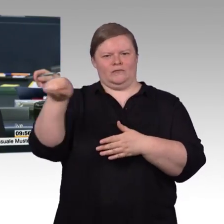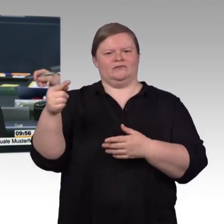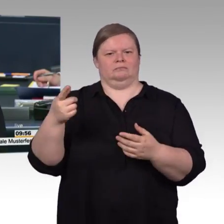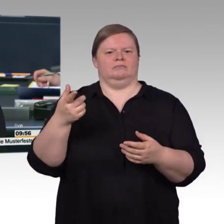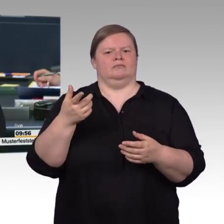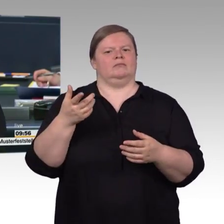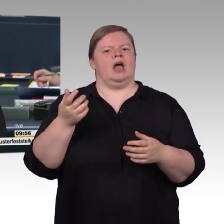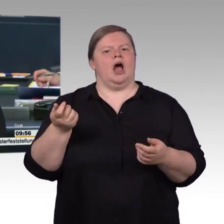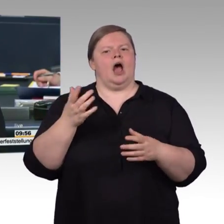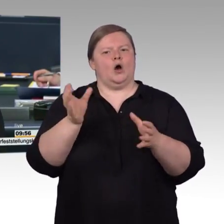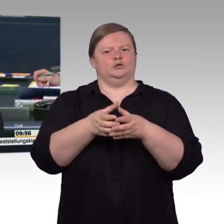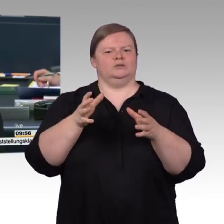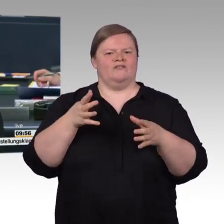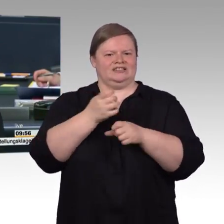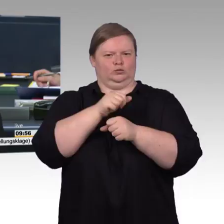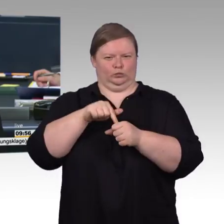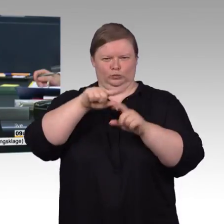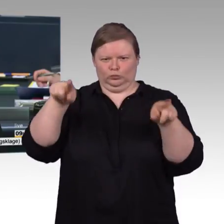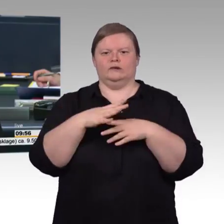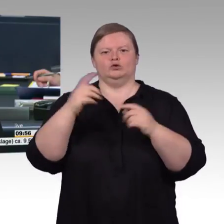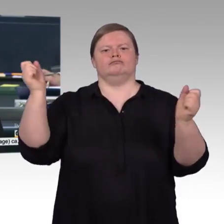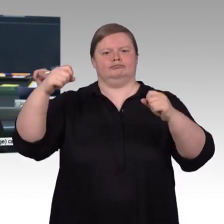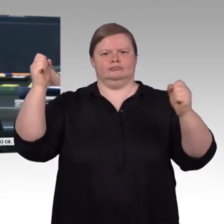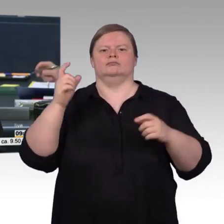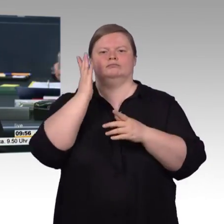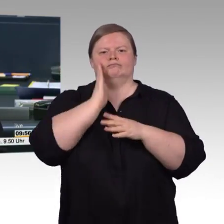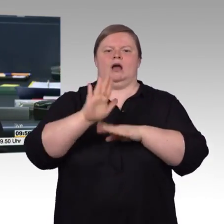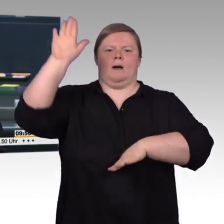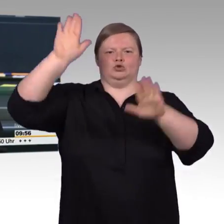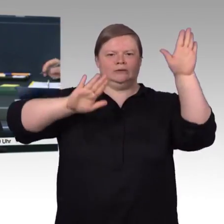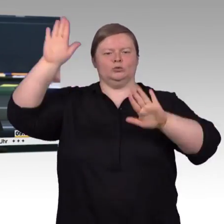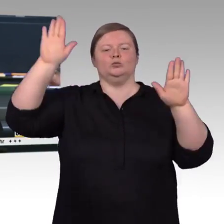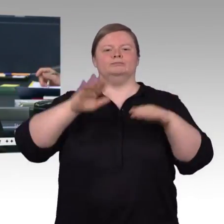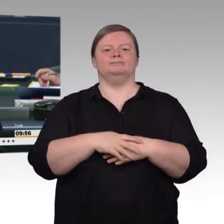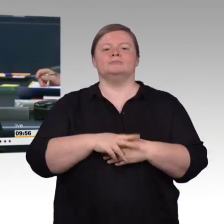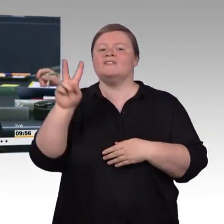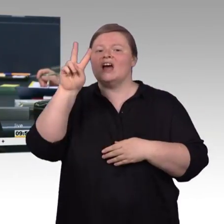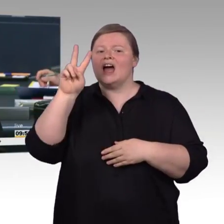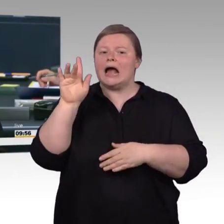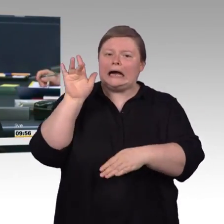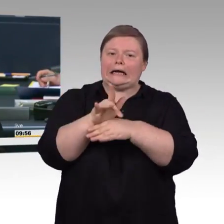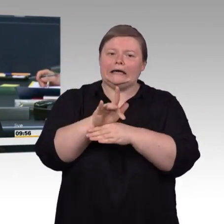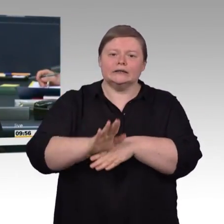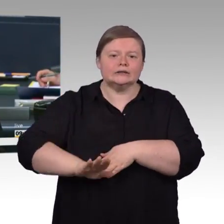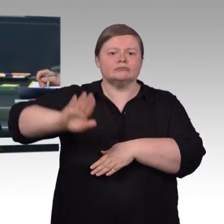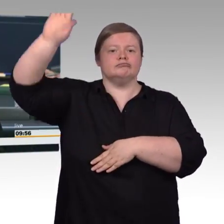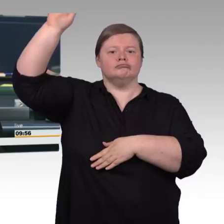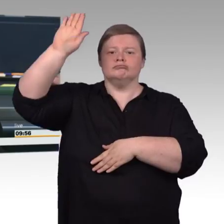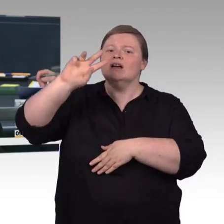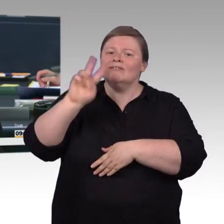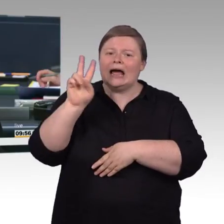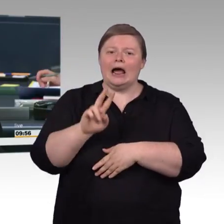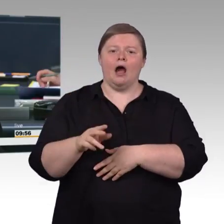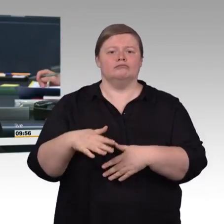SPD-Fraktion bei Gegenstimmen aller Oppositionsfraktionen angenommen. Wir kommen damit zur dritten Beratung und Schlussabstimmung. Und ich